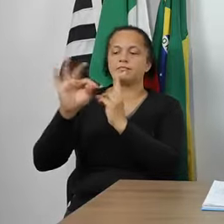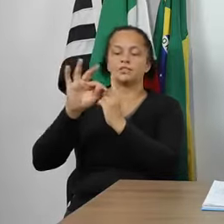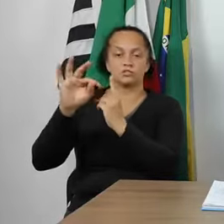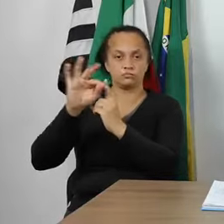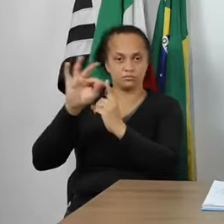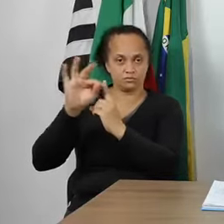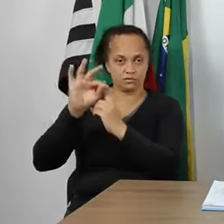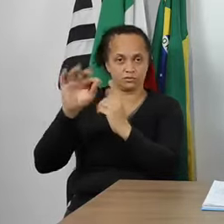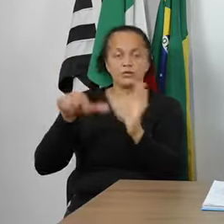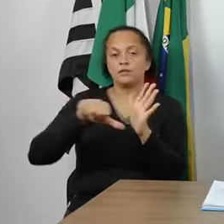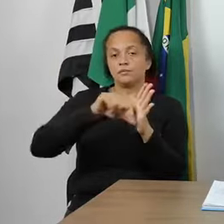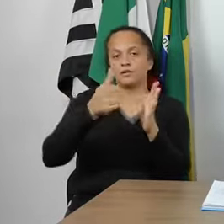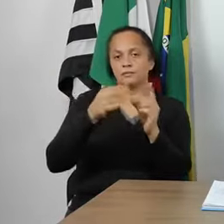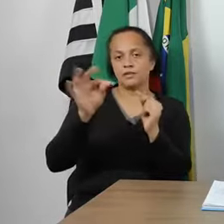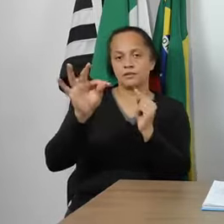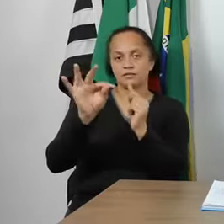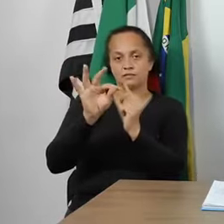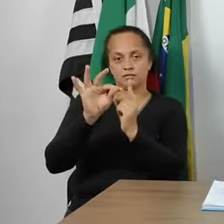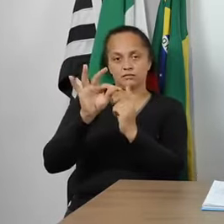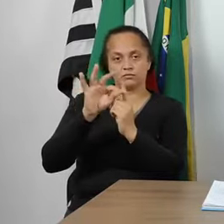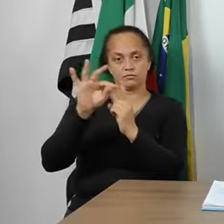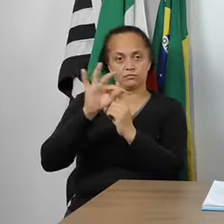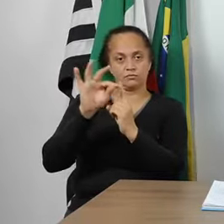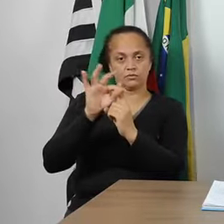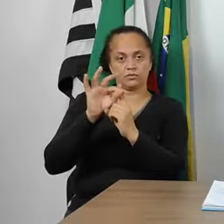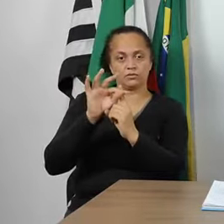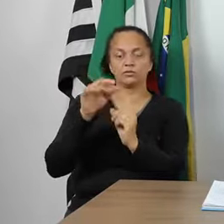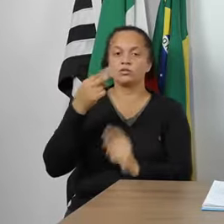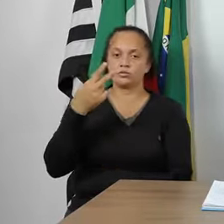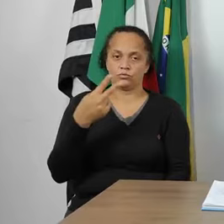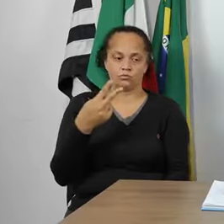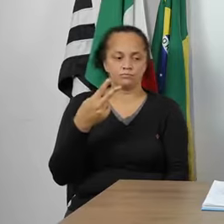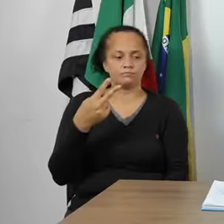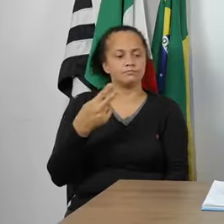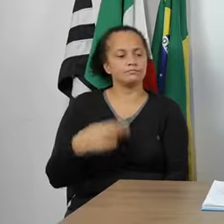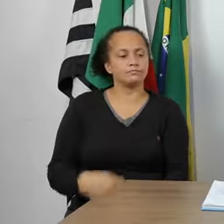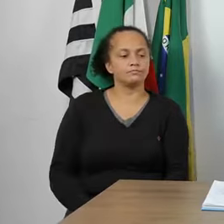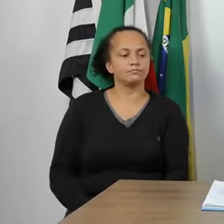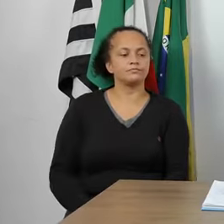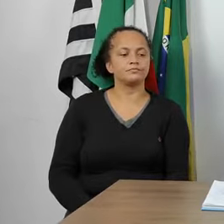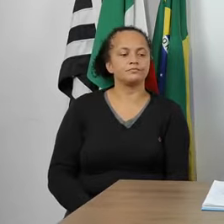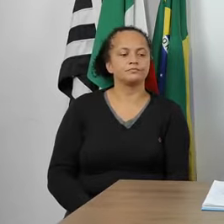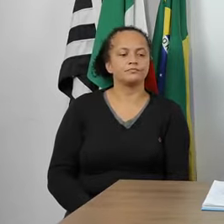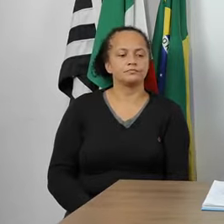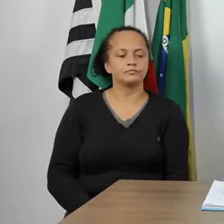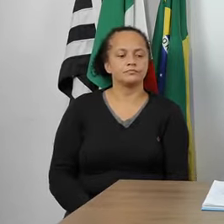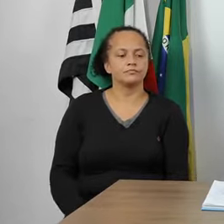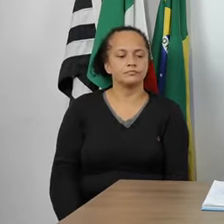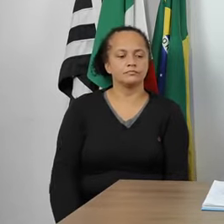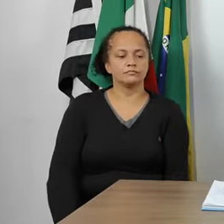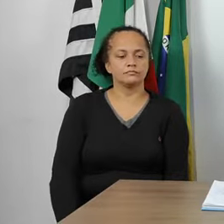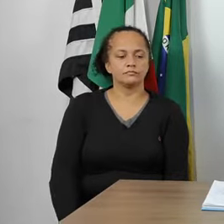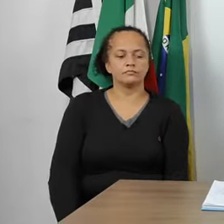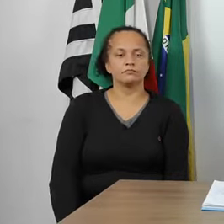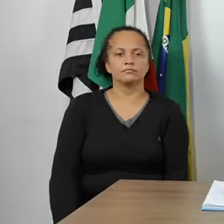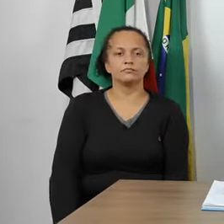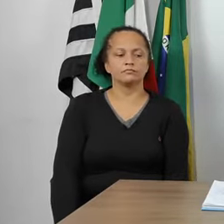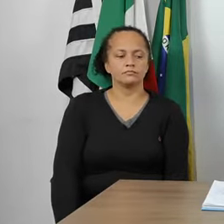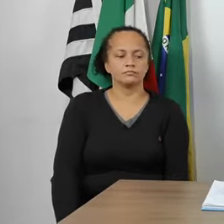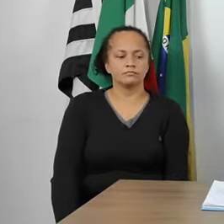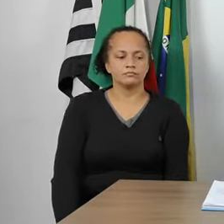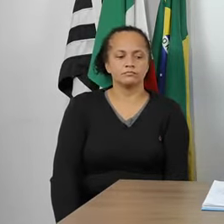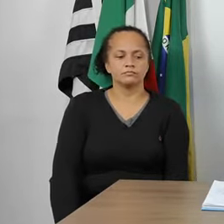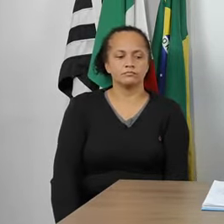a questão da intercessão. E aí você abra na sua Bíblia 1 Timóteo, capítulo